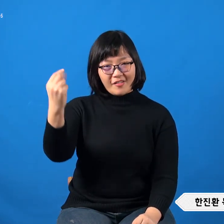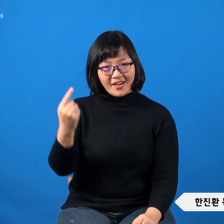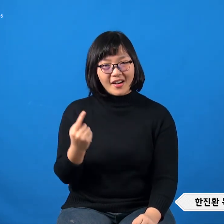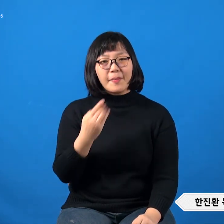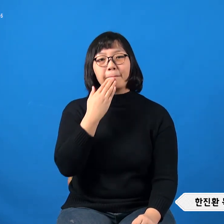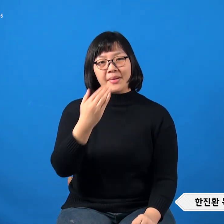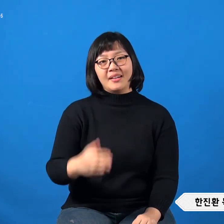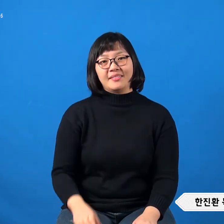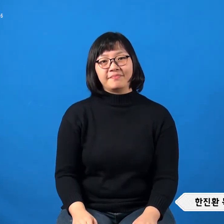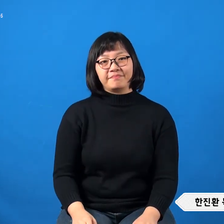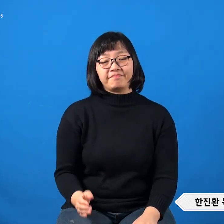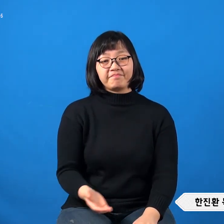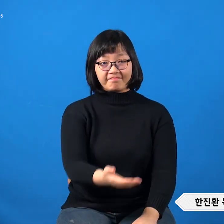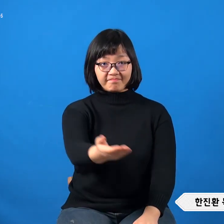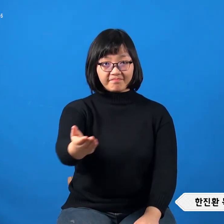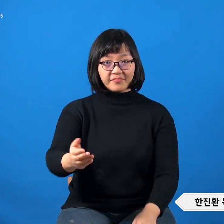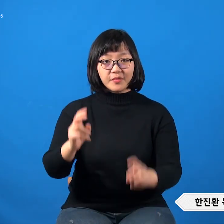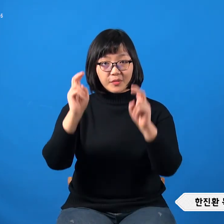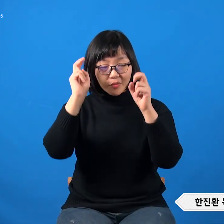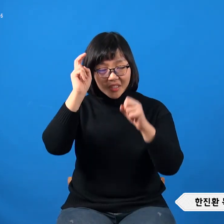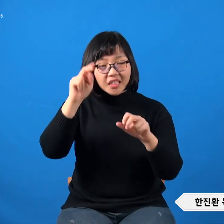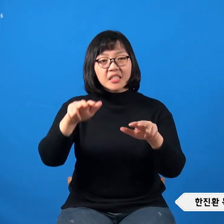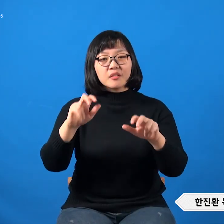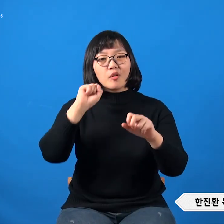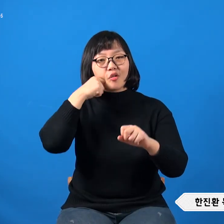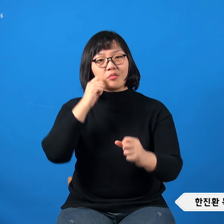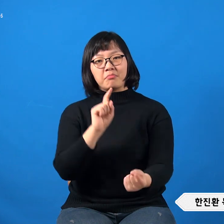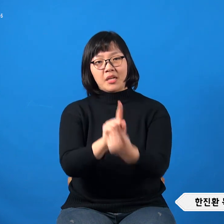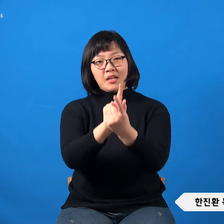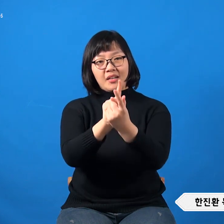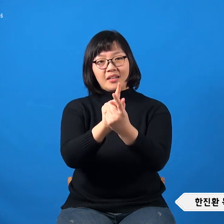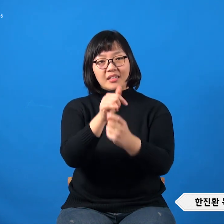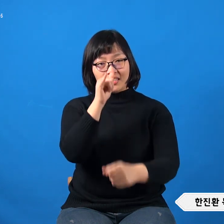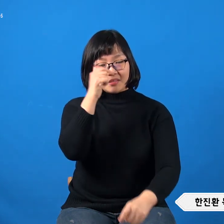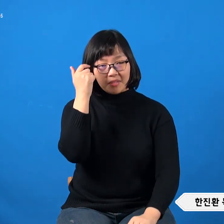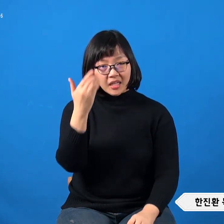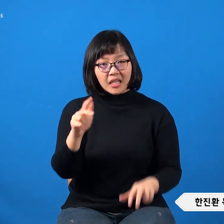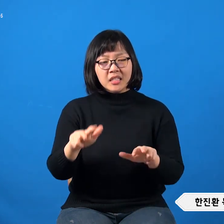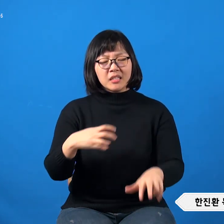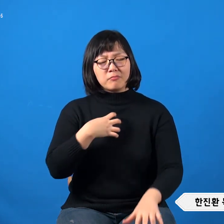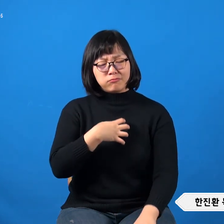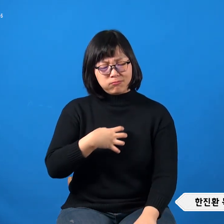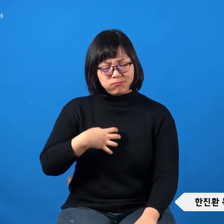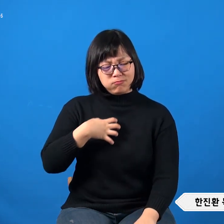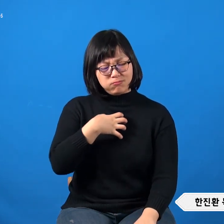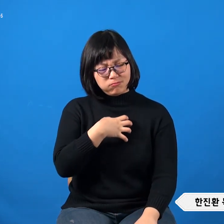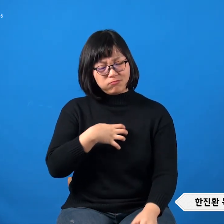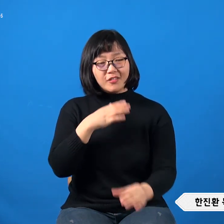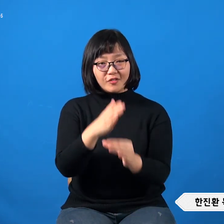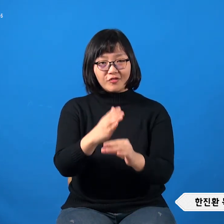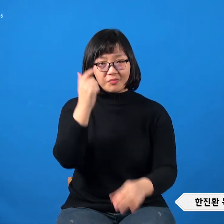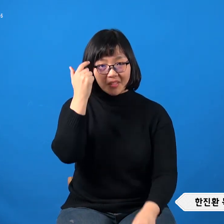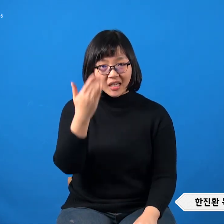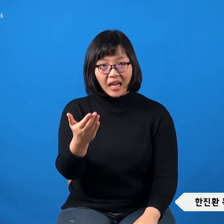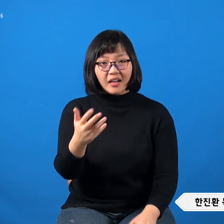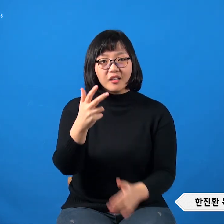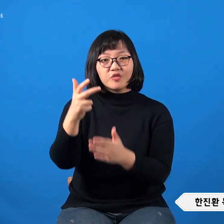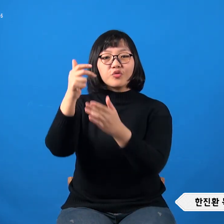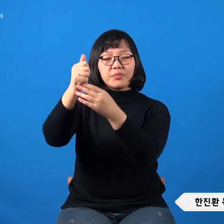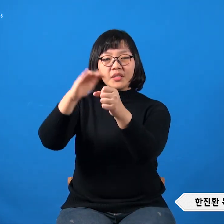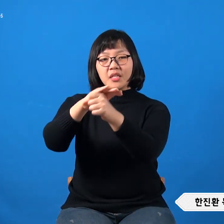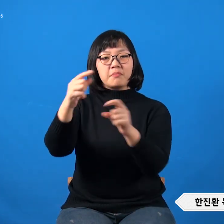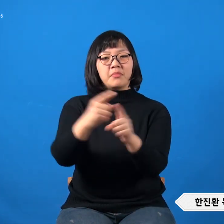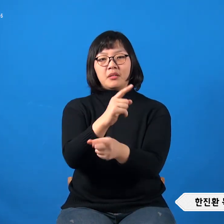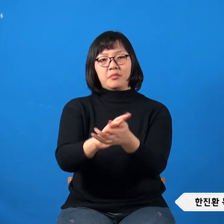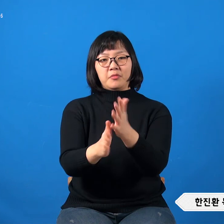여러분, 혹시 채찍에 맞으셨습니까? 주님의 사랑은 변함이 없음을 믿으시기를 바랍니다.